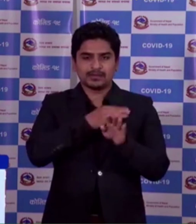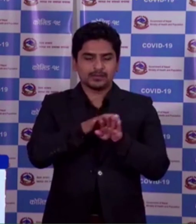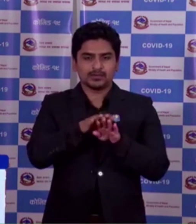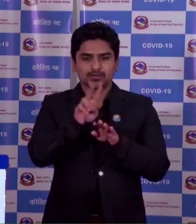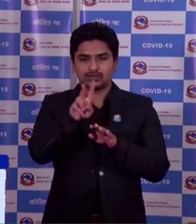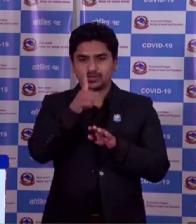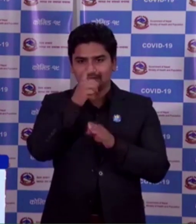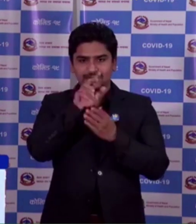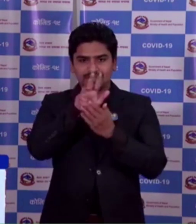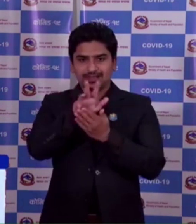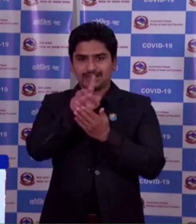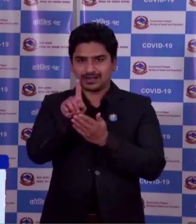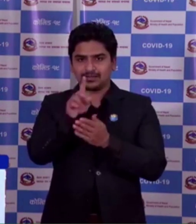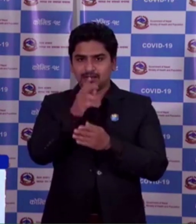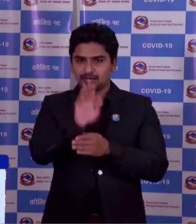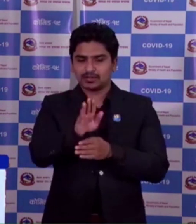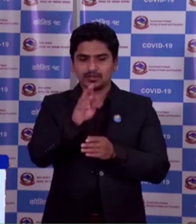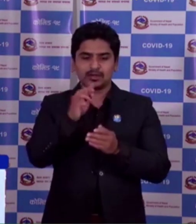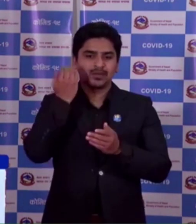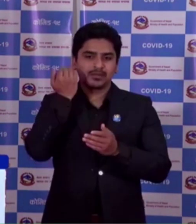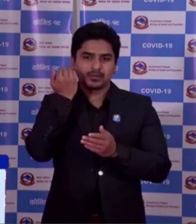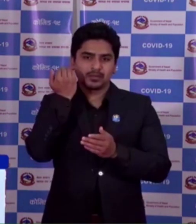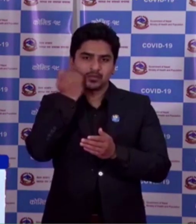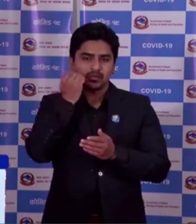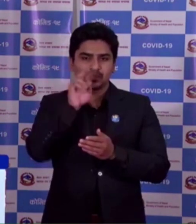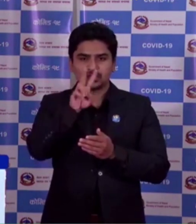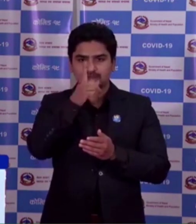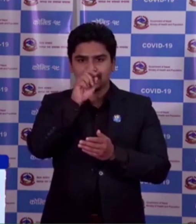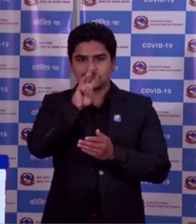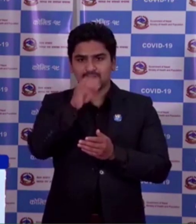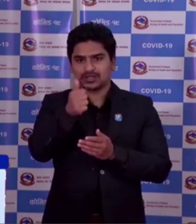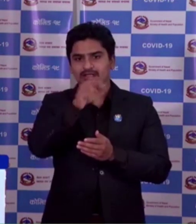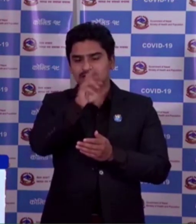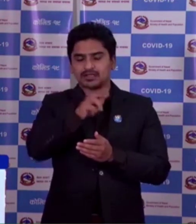343 जना, रेड जोनमा 382 जना रहेको जानकारी पनि दिएका छन्।